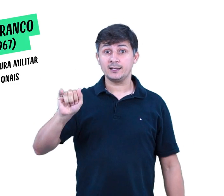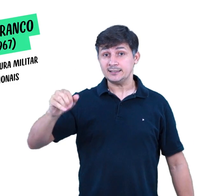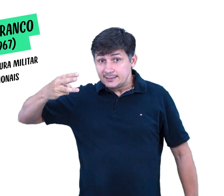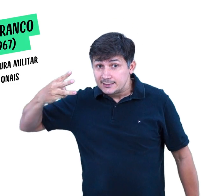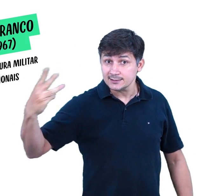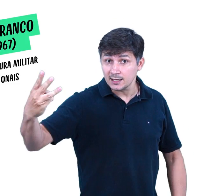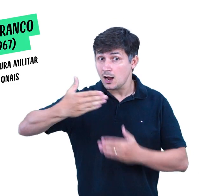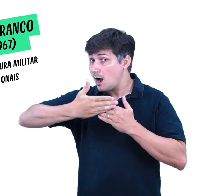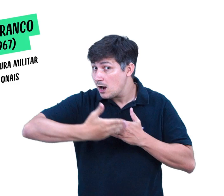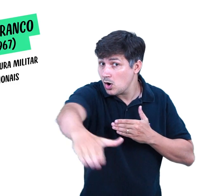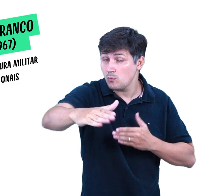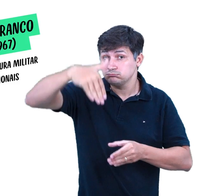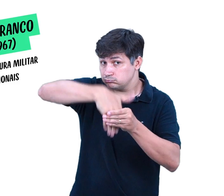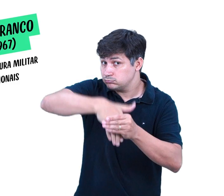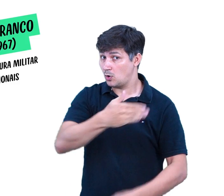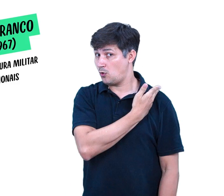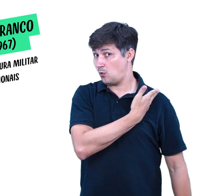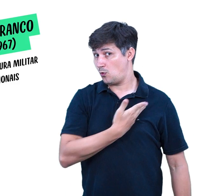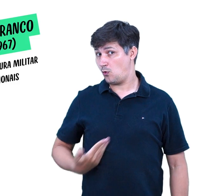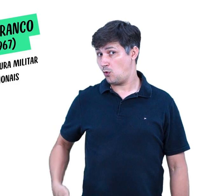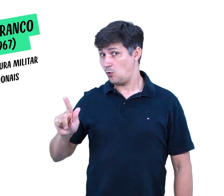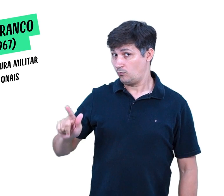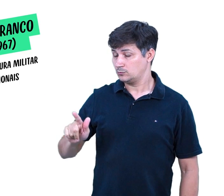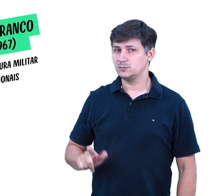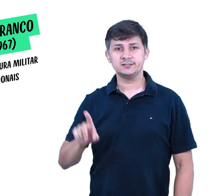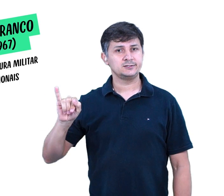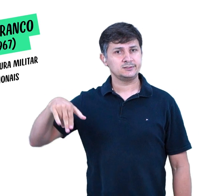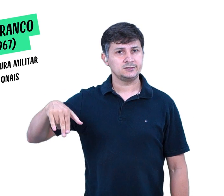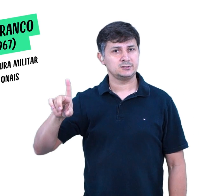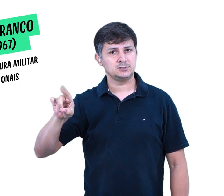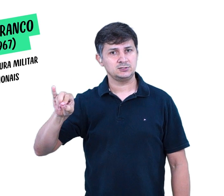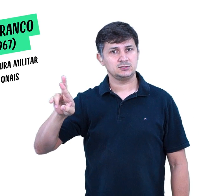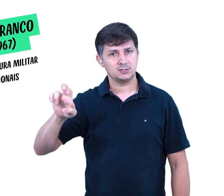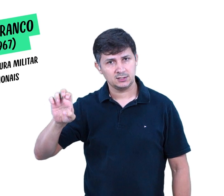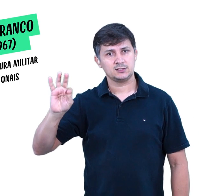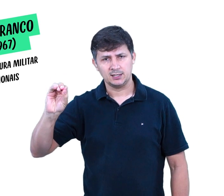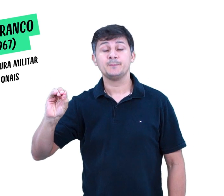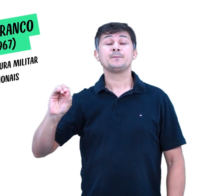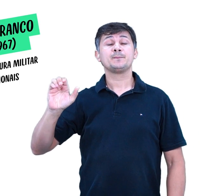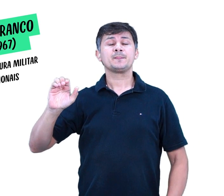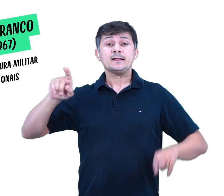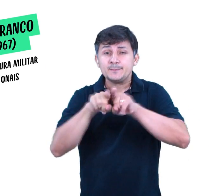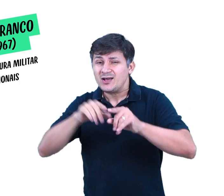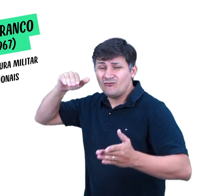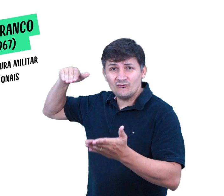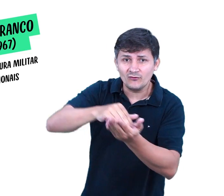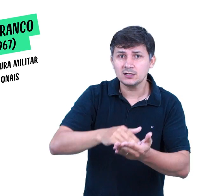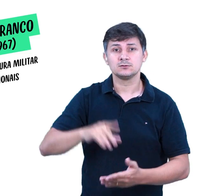agora em diante as eleições para governadores seriam indiretas. Já no final do seu mandato, o governo de Castelo